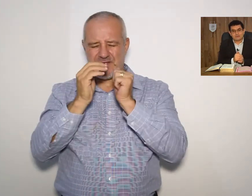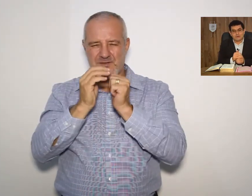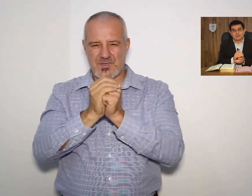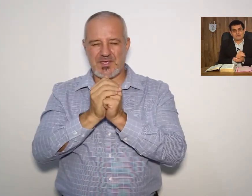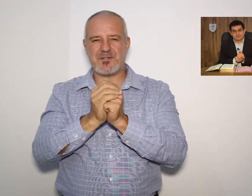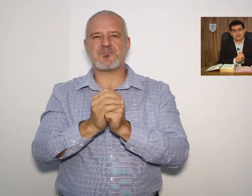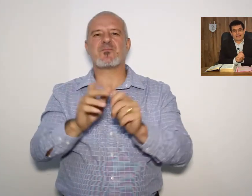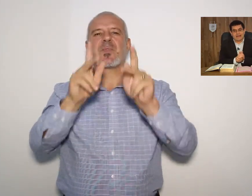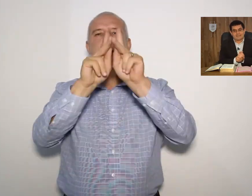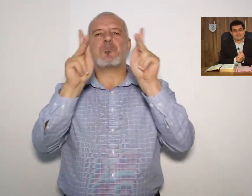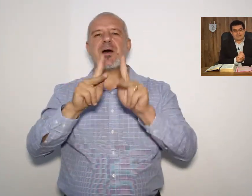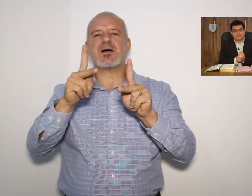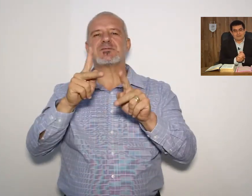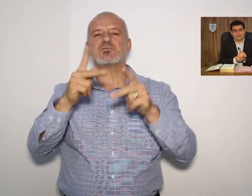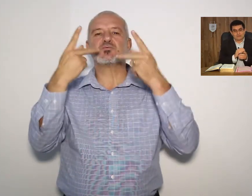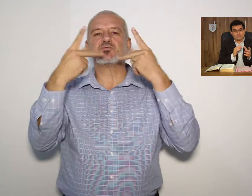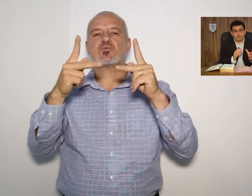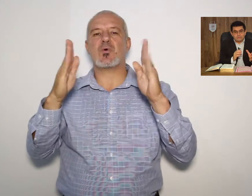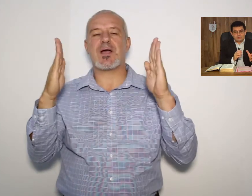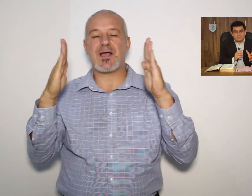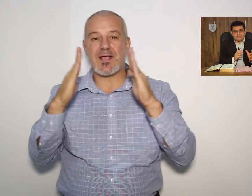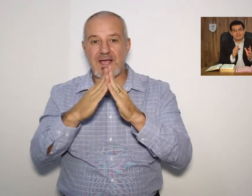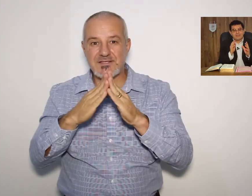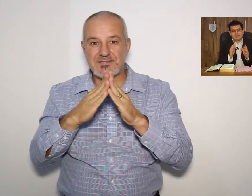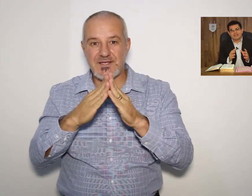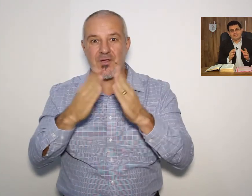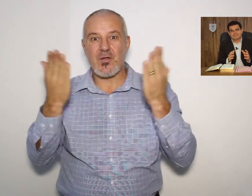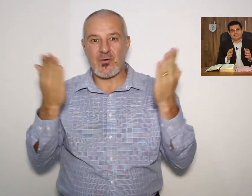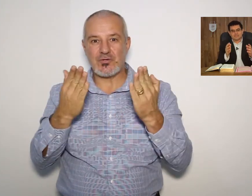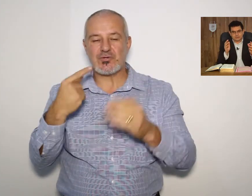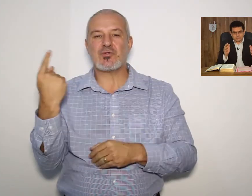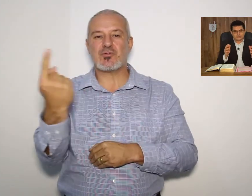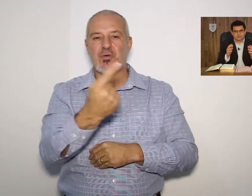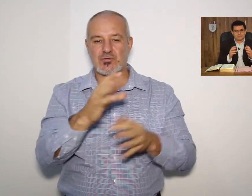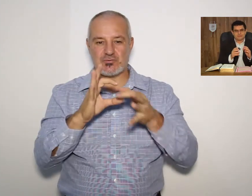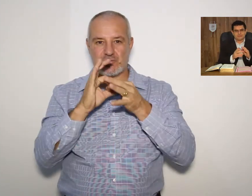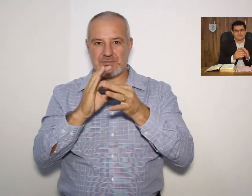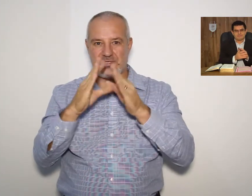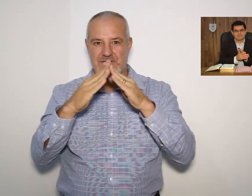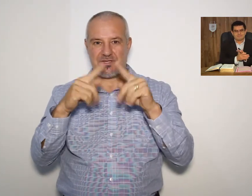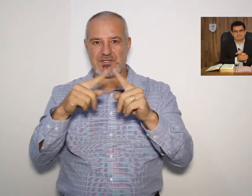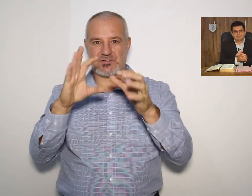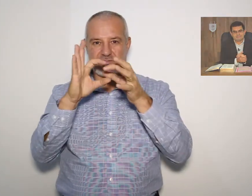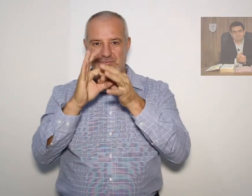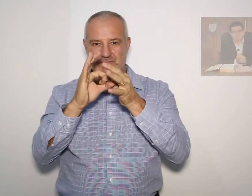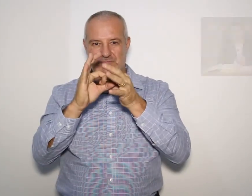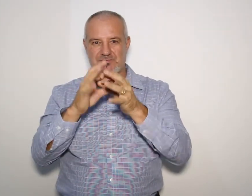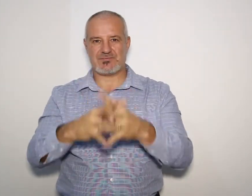esteja sobre a sua casa. Somos igreja juntos.